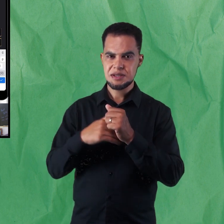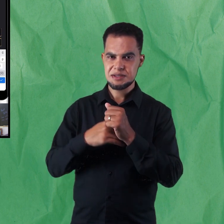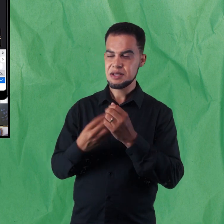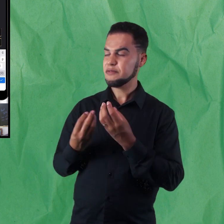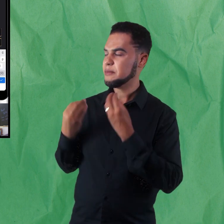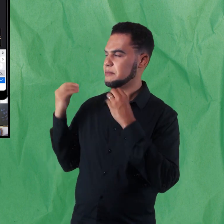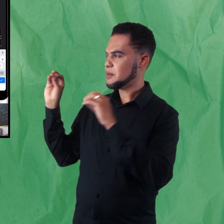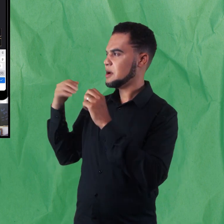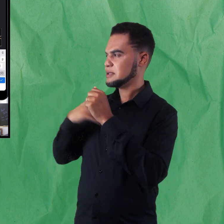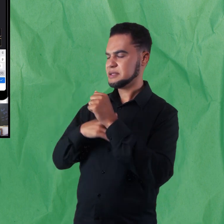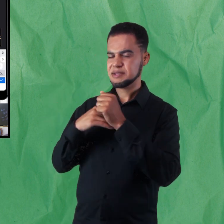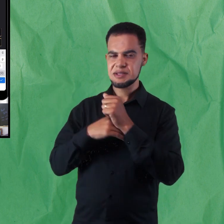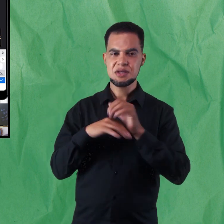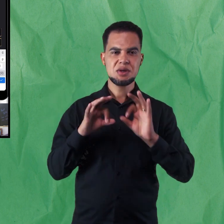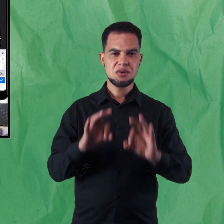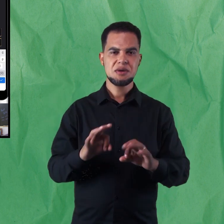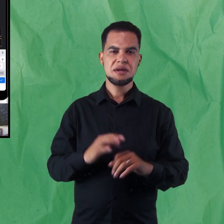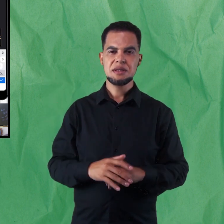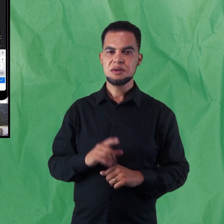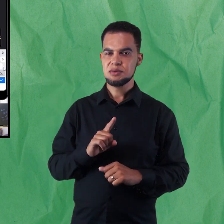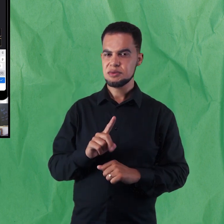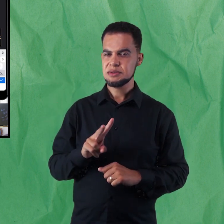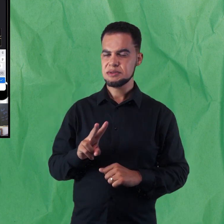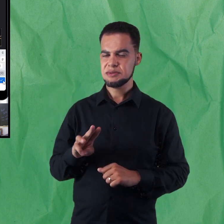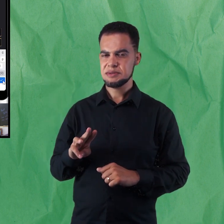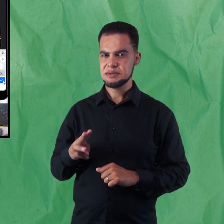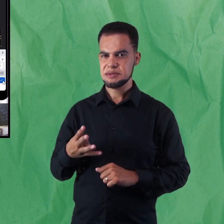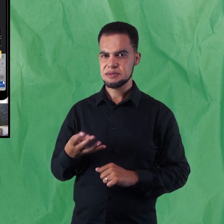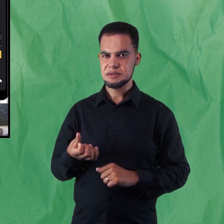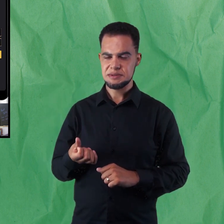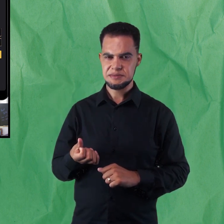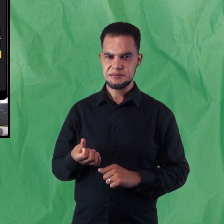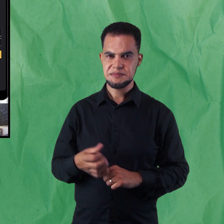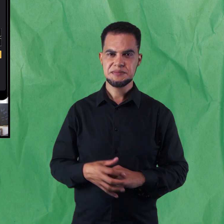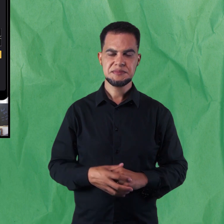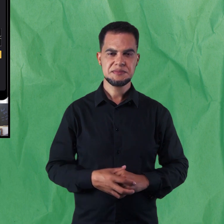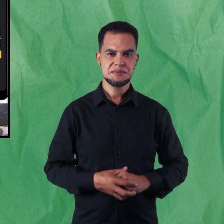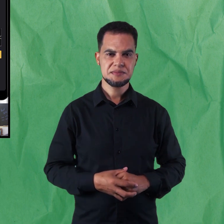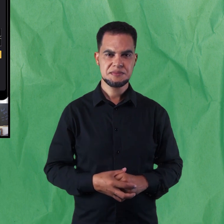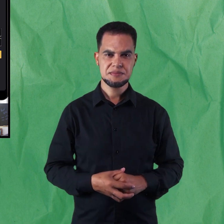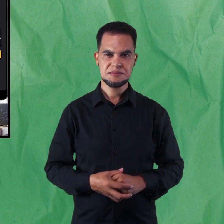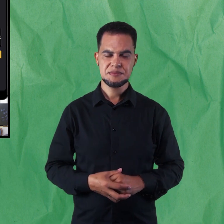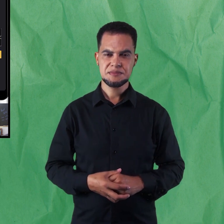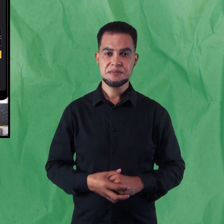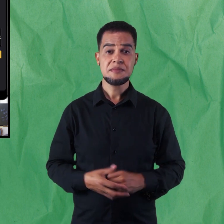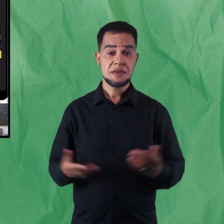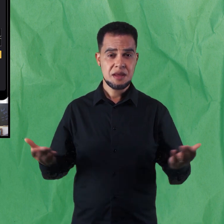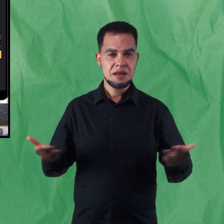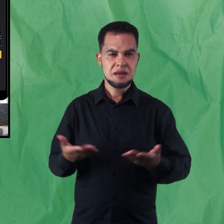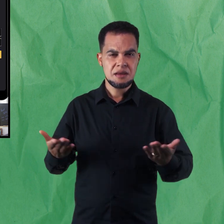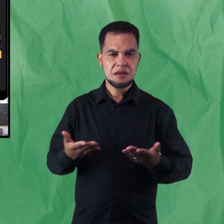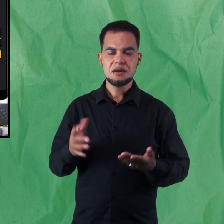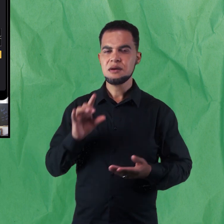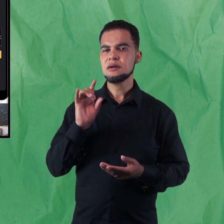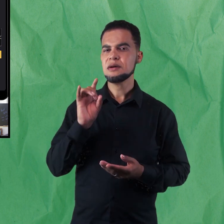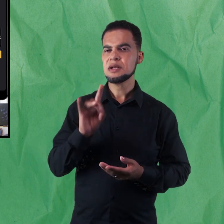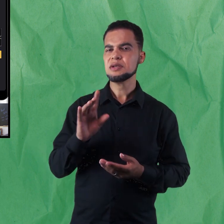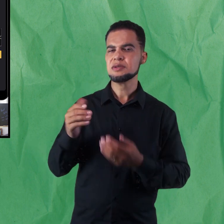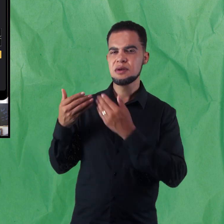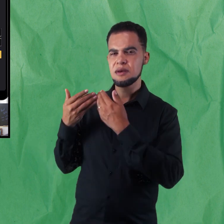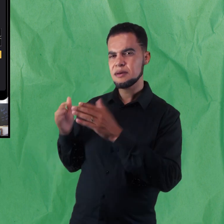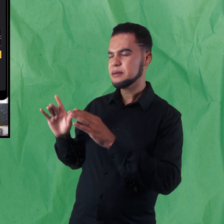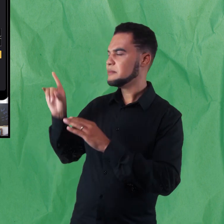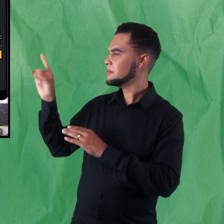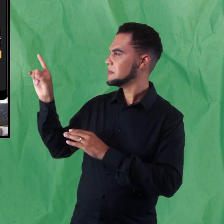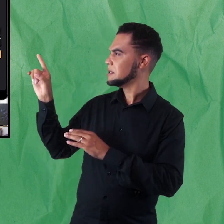na senha eu vou pôr a senha correta. 1, 2, 3, 4, 5, 6. tá? E agora deixa eu só